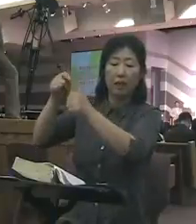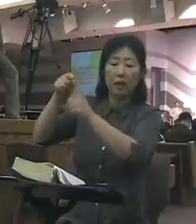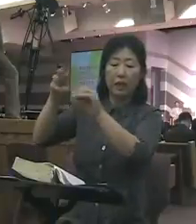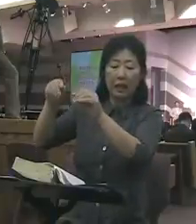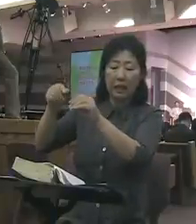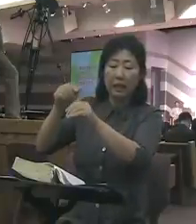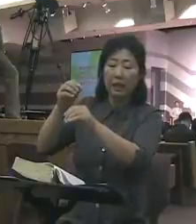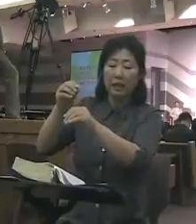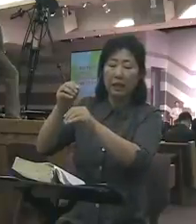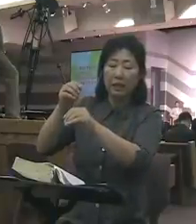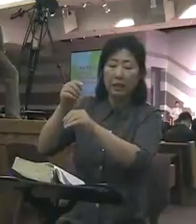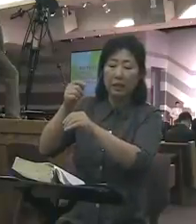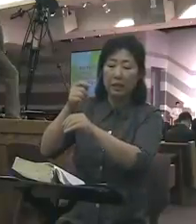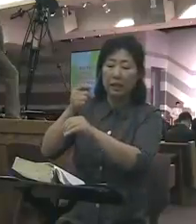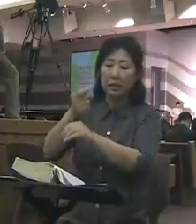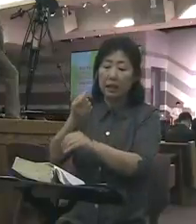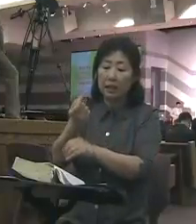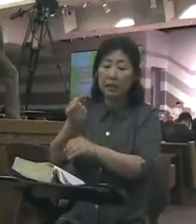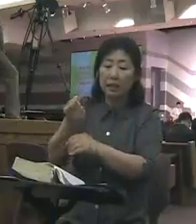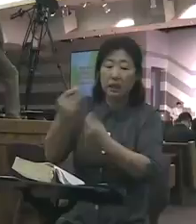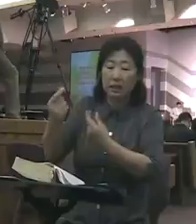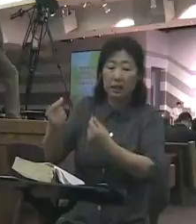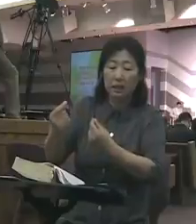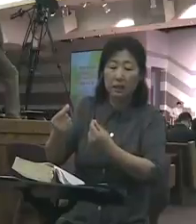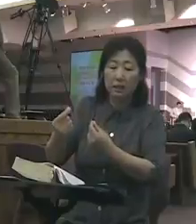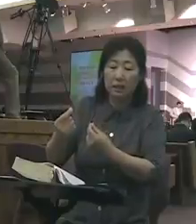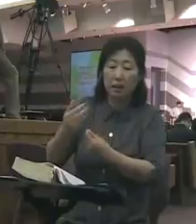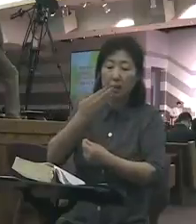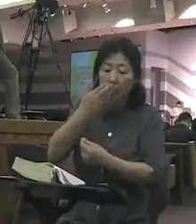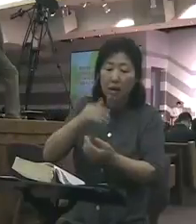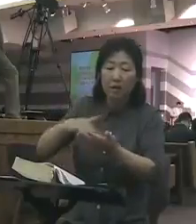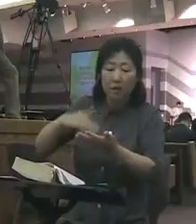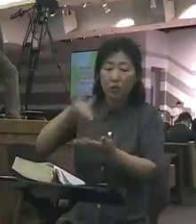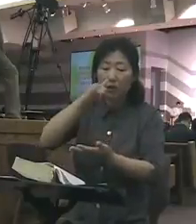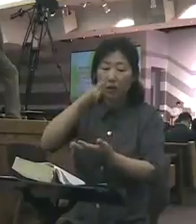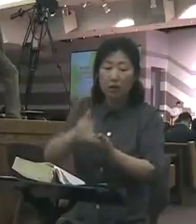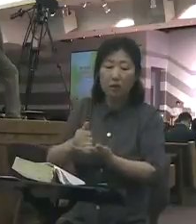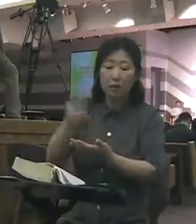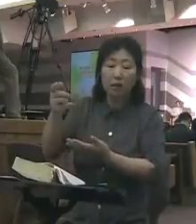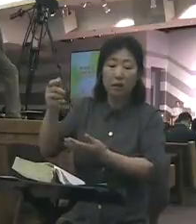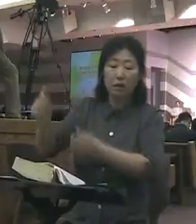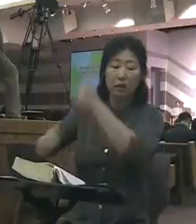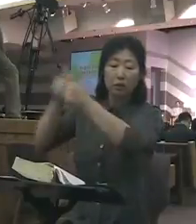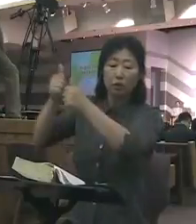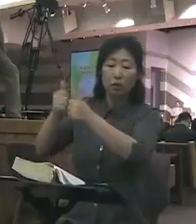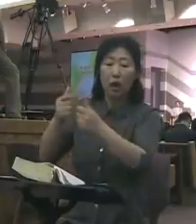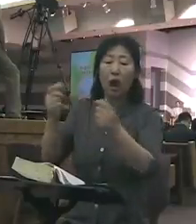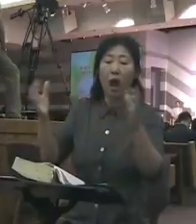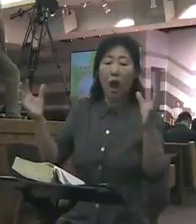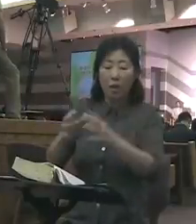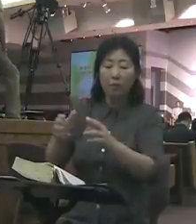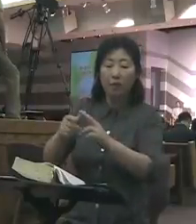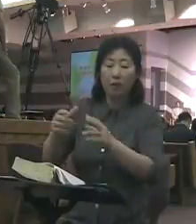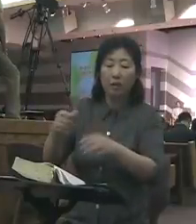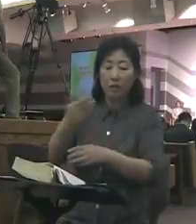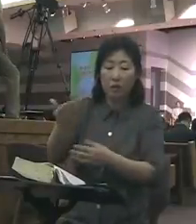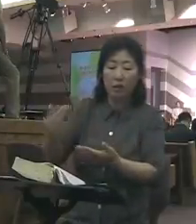같게 하리니 사람이 땅의 티끌을 능히 셀 수 있을진데 내 자손도 세리라. 함께 읽겠습니다. 너는 일어나 그